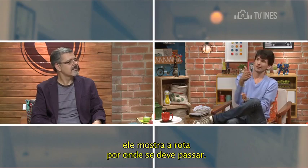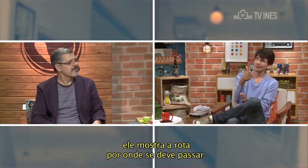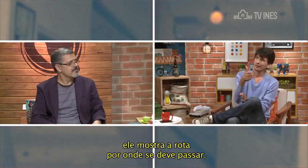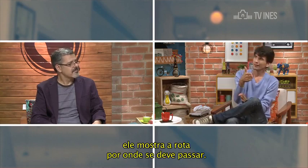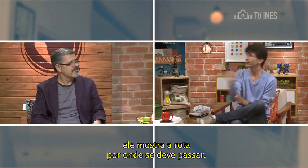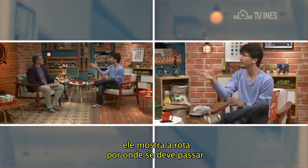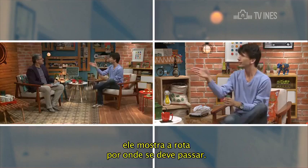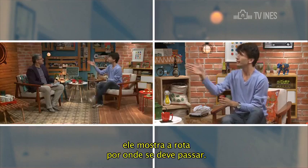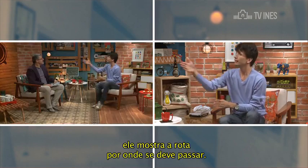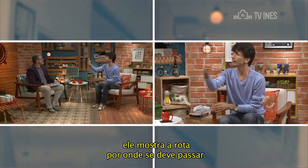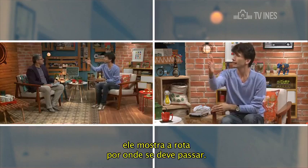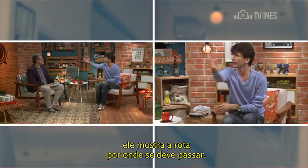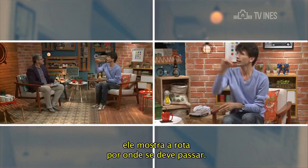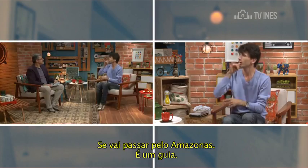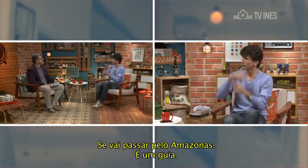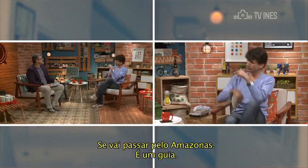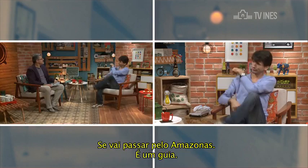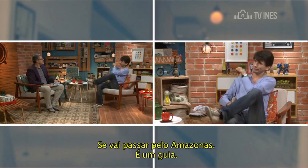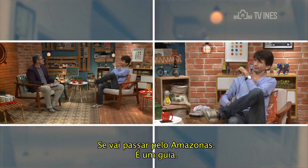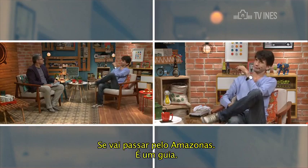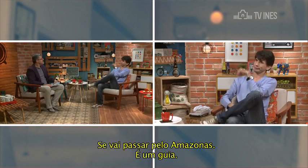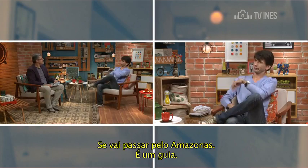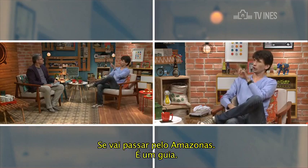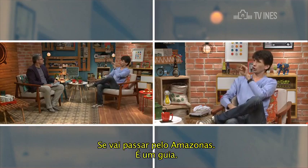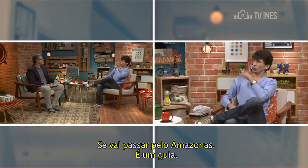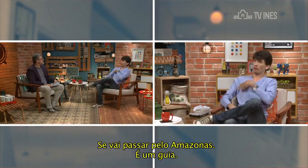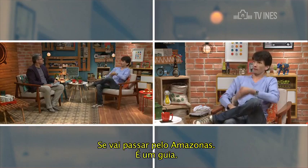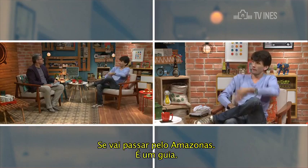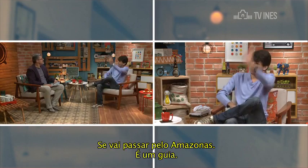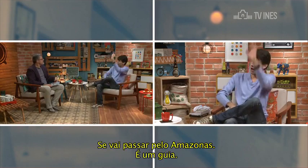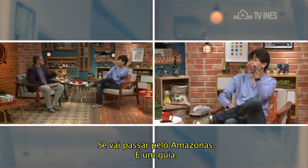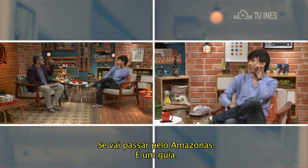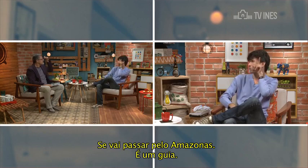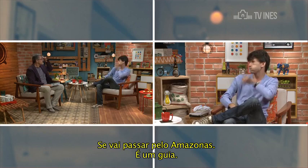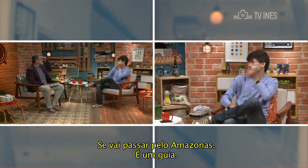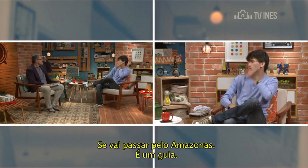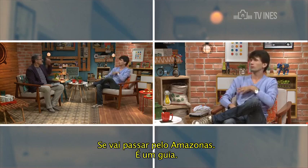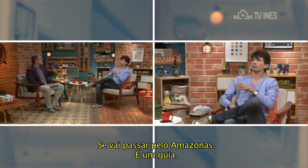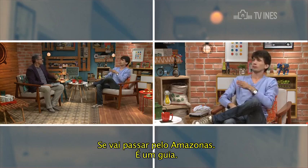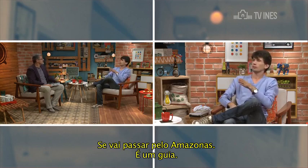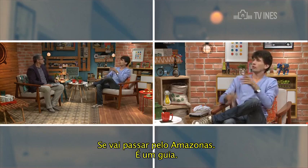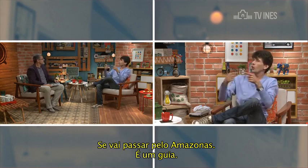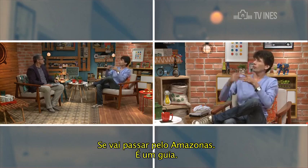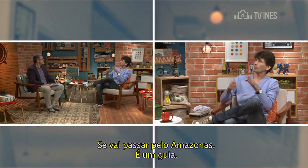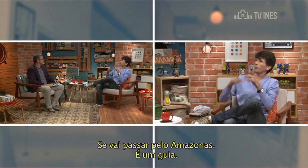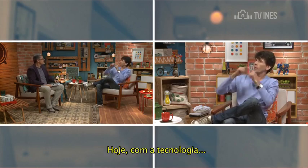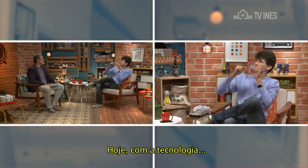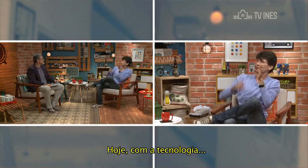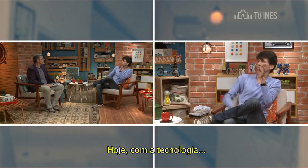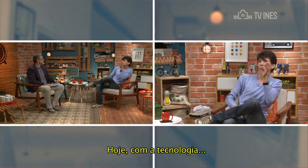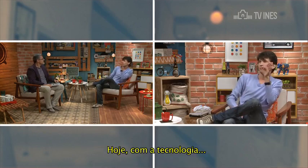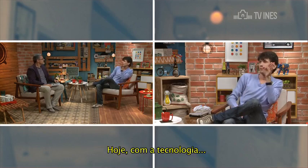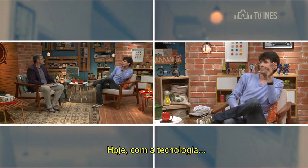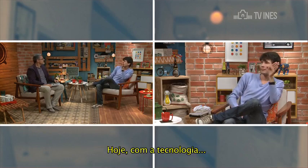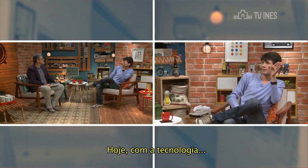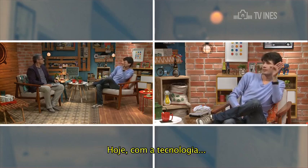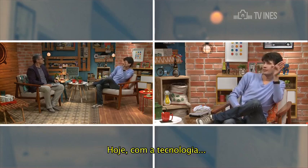por onde se deve passar se vai passar pelo Amazonas é um guia Oi hoje com a